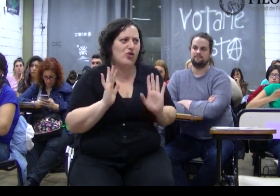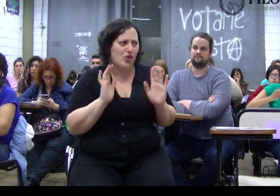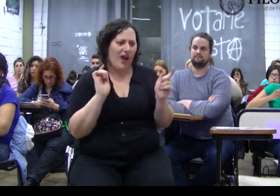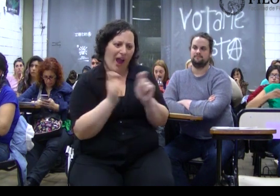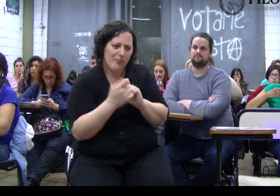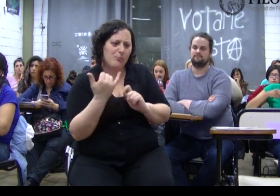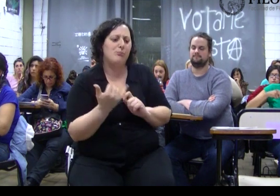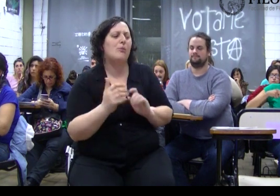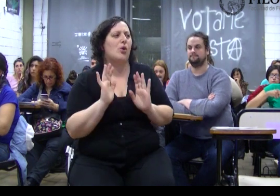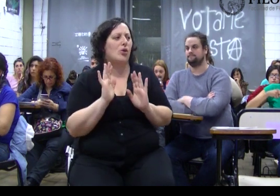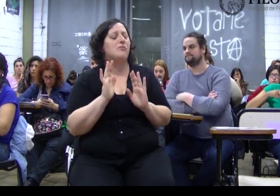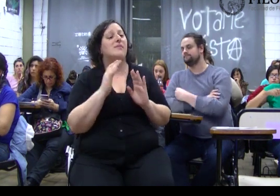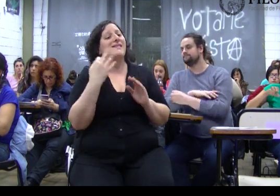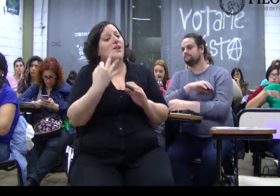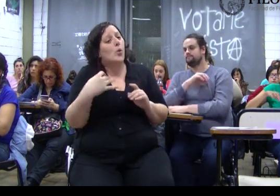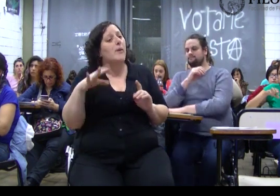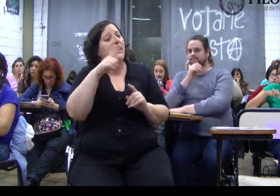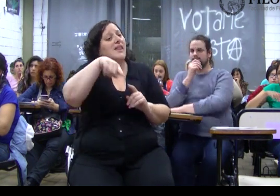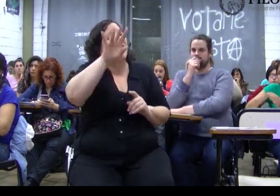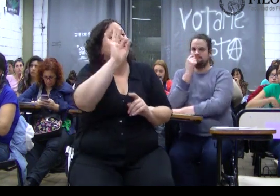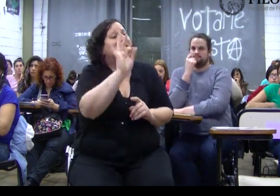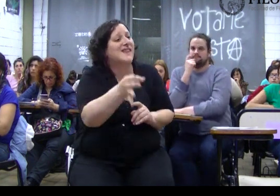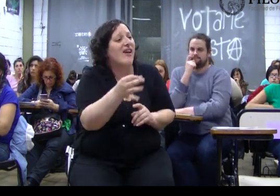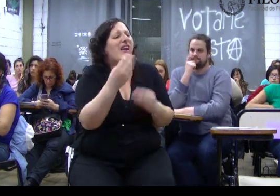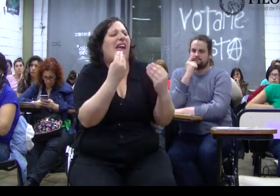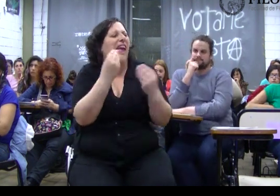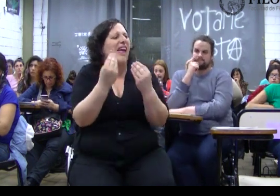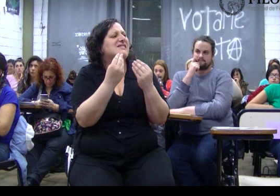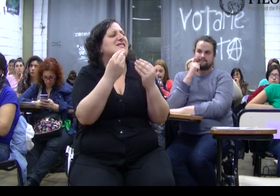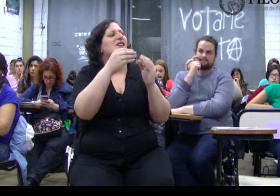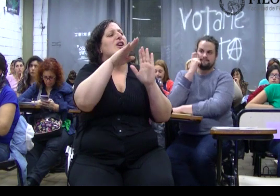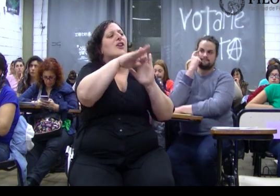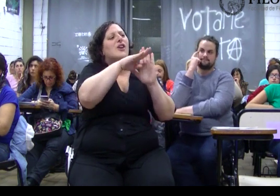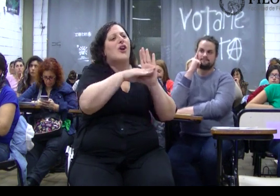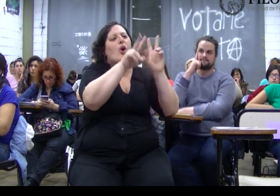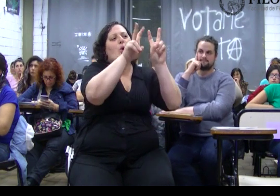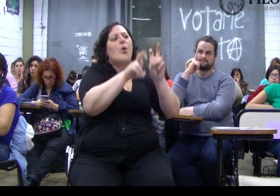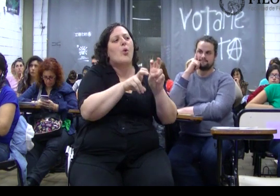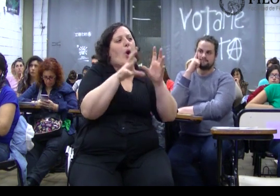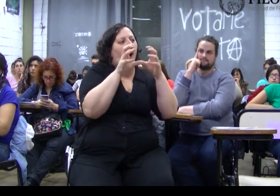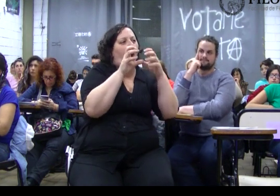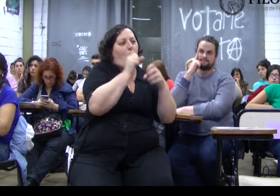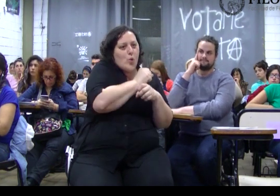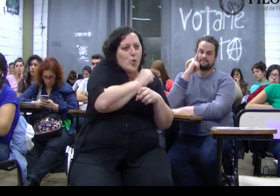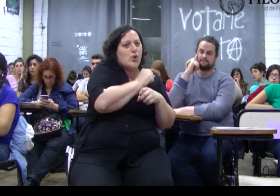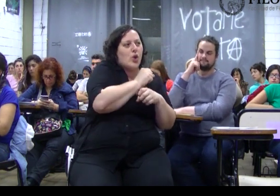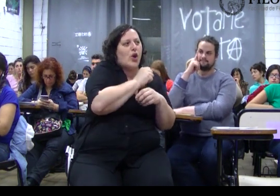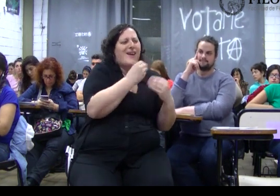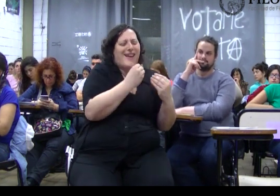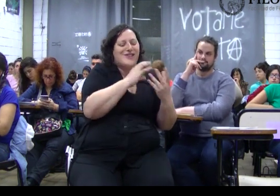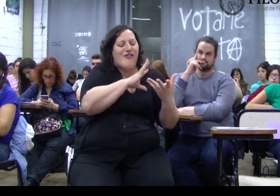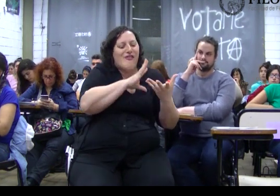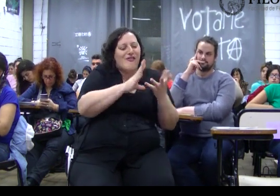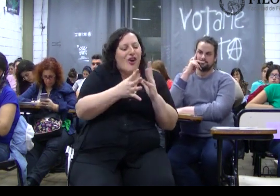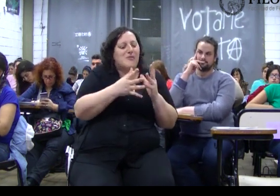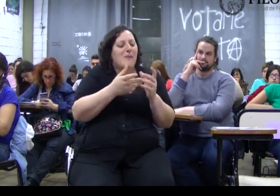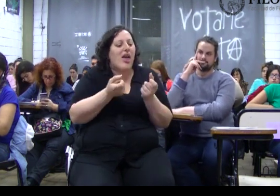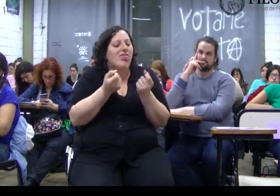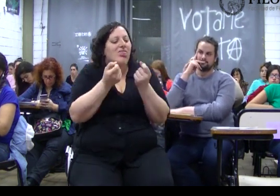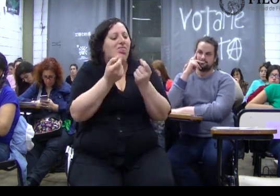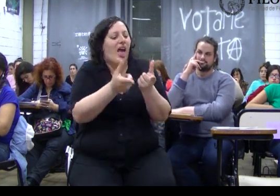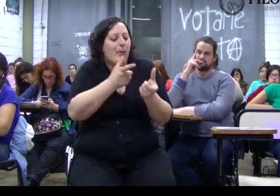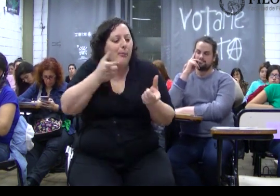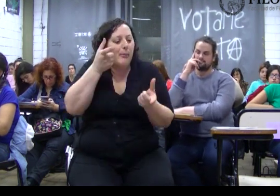varios de ustedes saben que el currículum oculto es la forma de transmitir mensajes, en nuestro caso mensajes sexuales, mensajes de